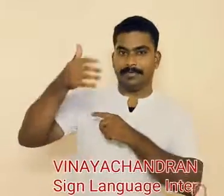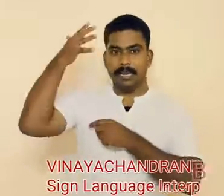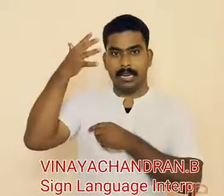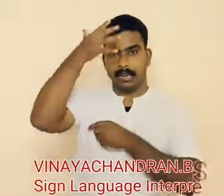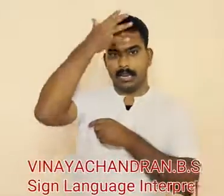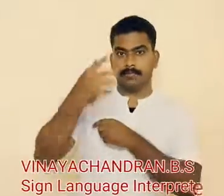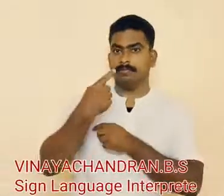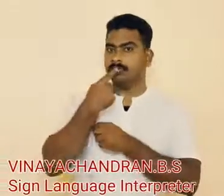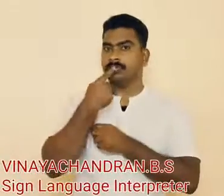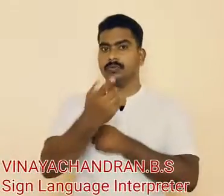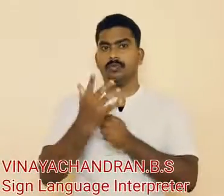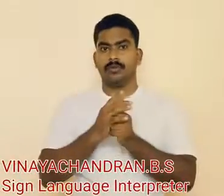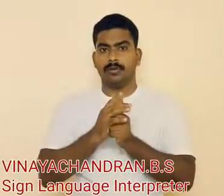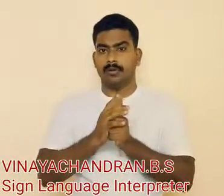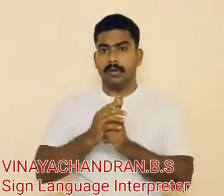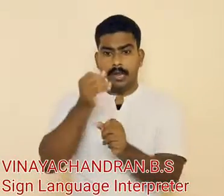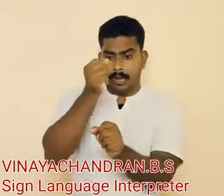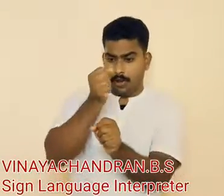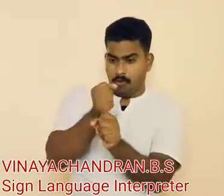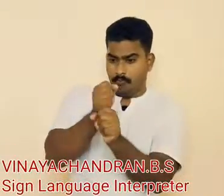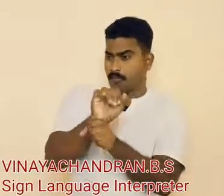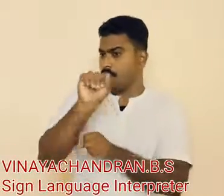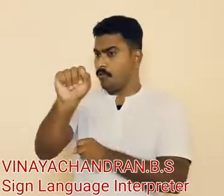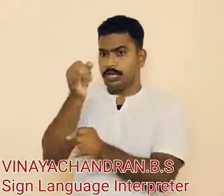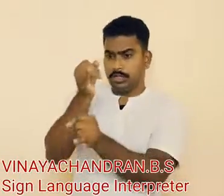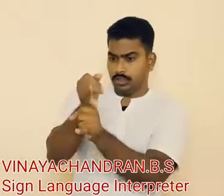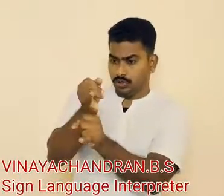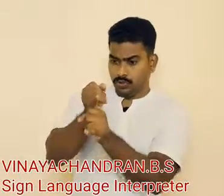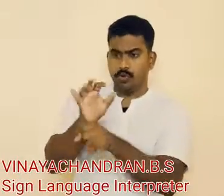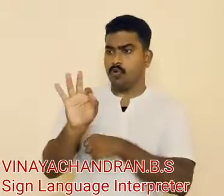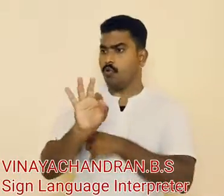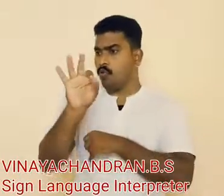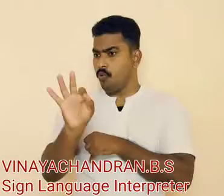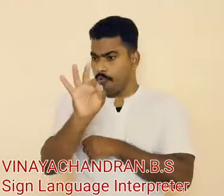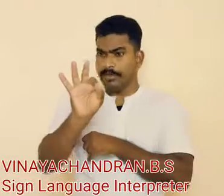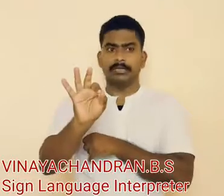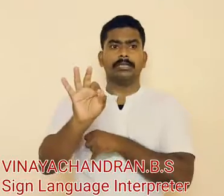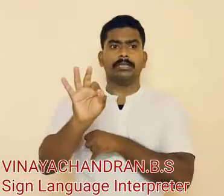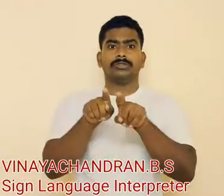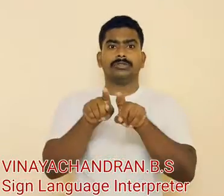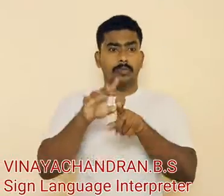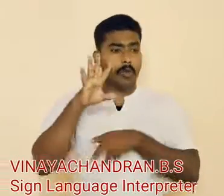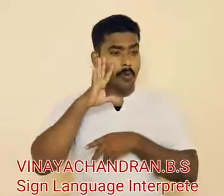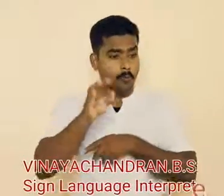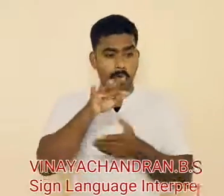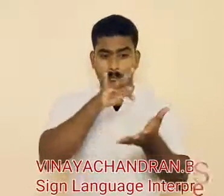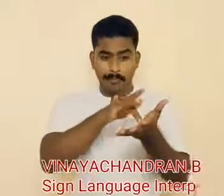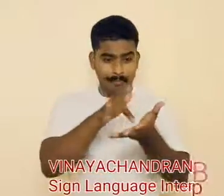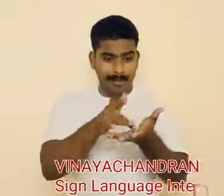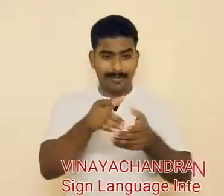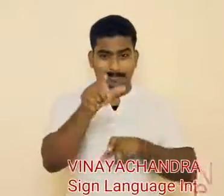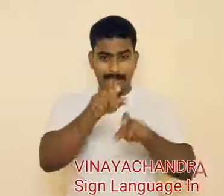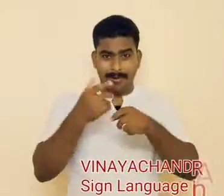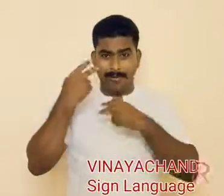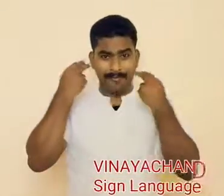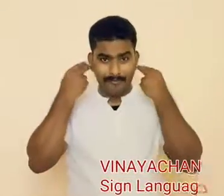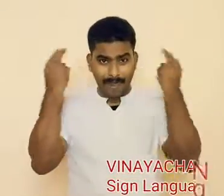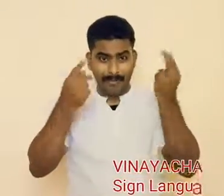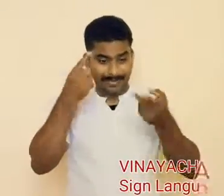സർക്കാർ സ്ഥാപനങ്ങളിലും ചരിത്ര സ്മാരകങ്ങളിലും പതാക താഴ്ത്തിക്കെട്ടാൻ ഉത്തരവിട്ട് ഡൊണാൾഡ് ട്രംപ്.